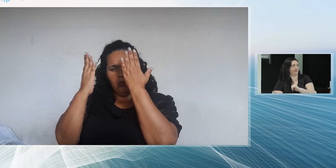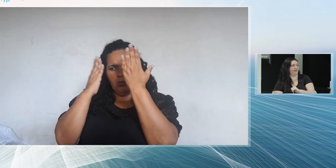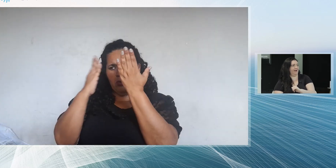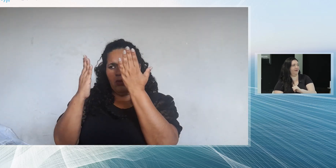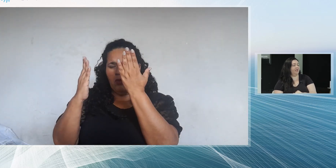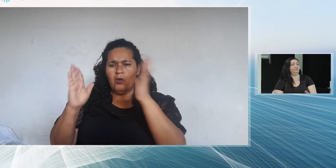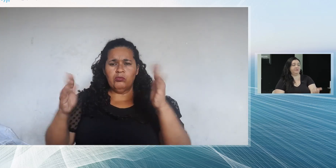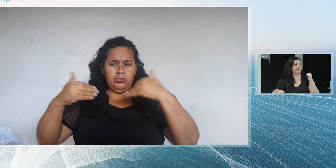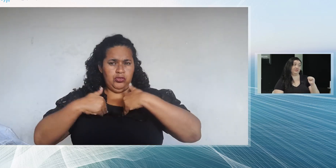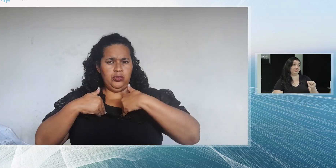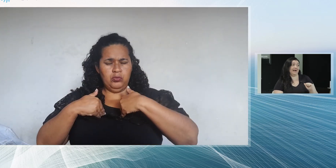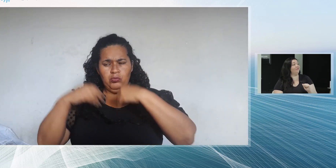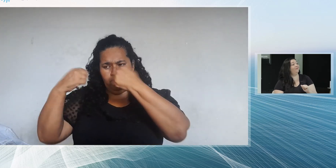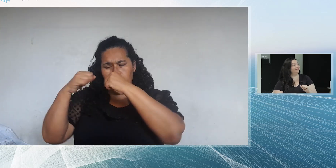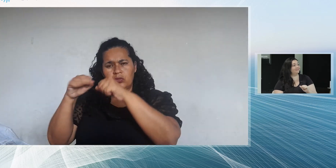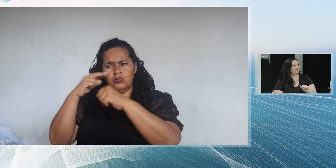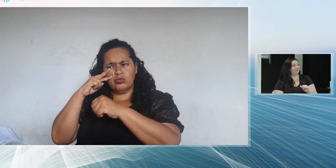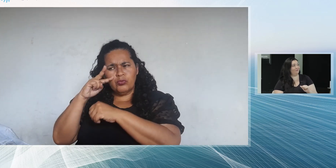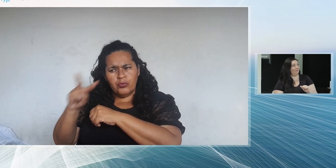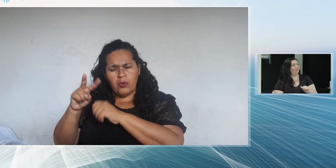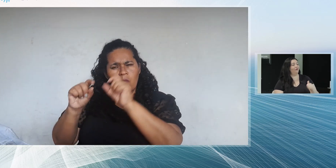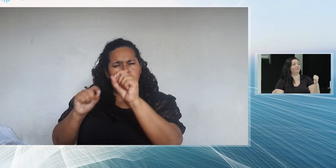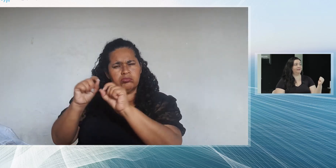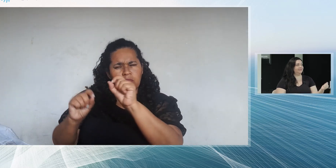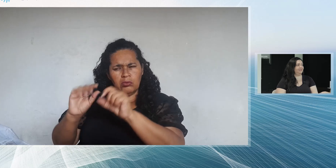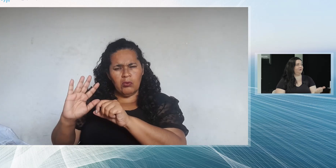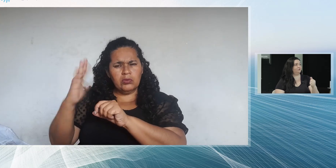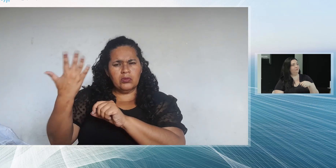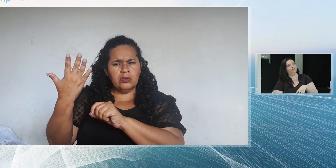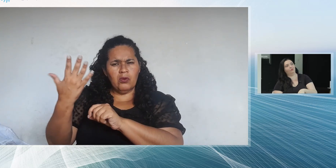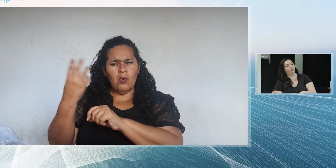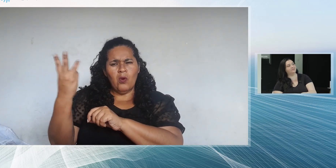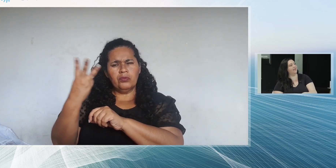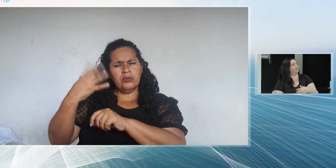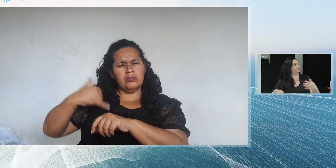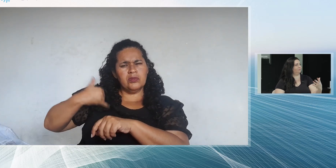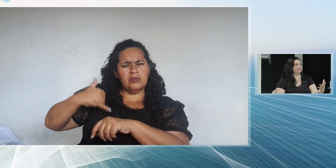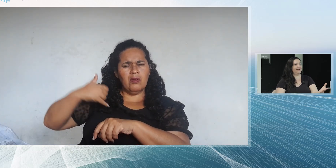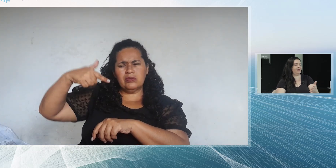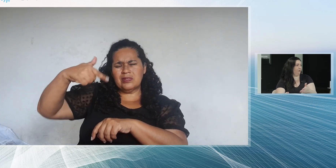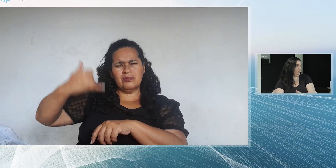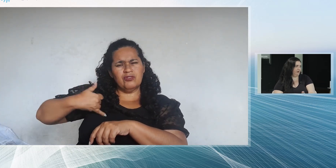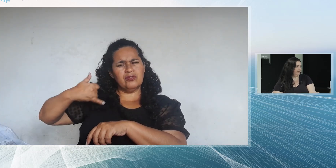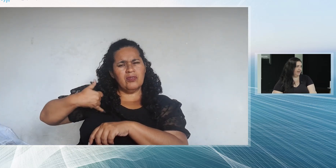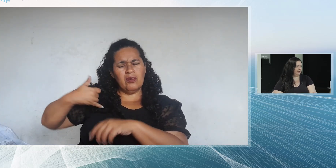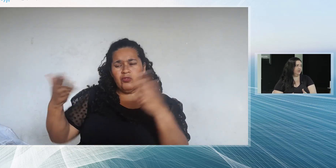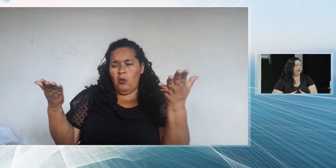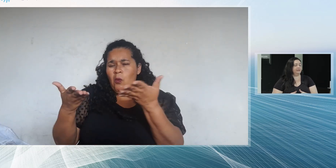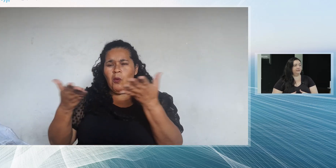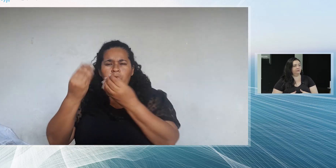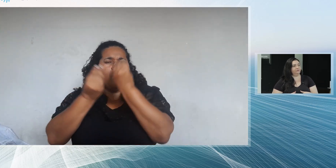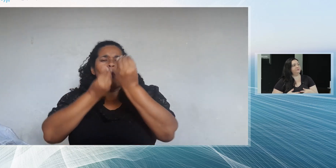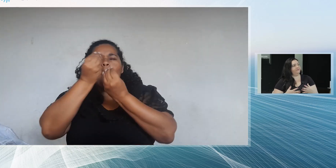TEA ou o TDAH, eu preciso investigar a infância. Como foi com 3 aninhos, como foi com 7, como está agora com a